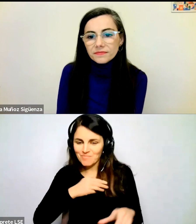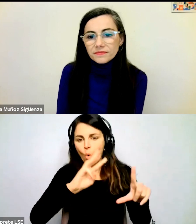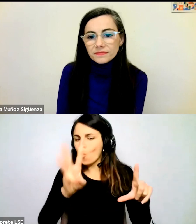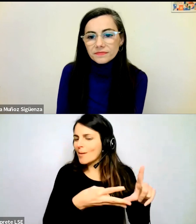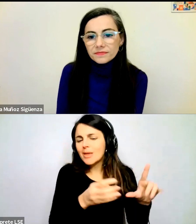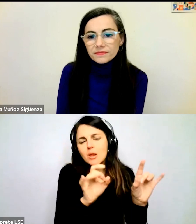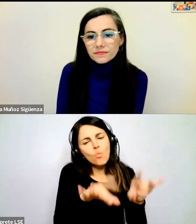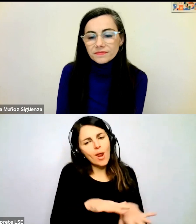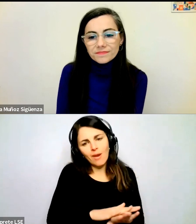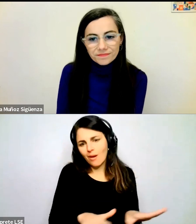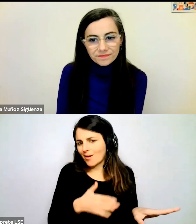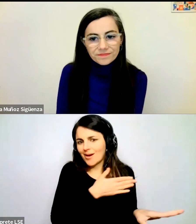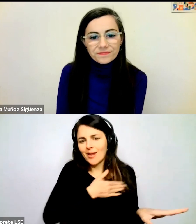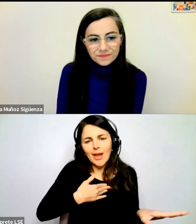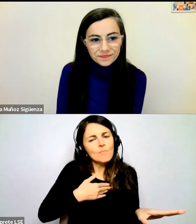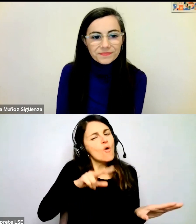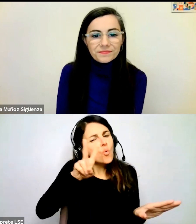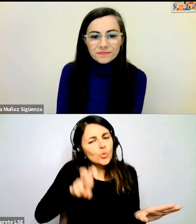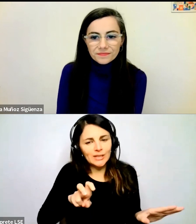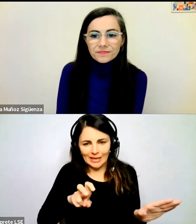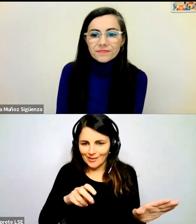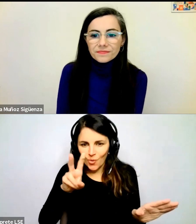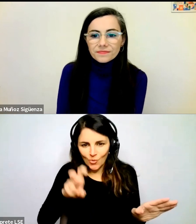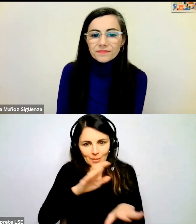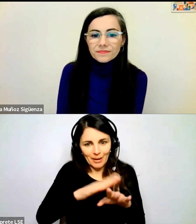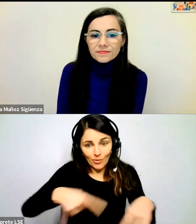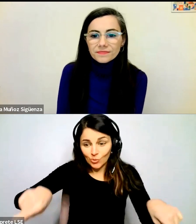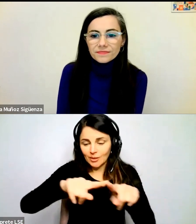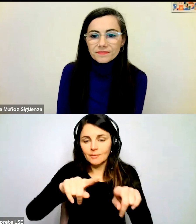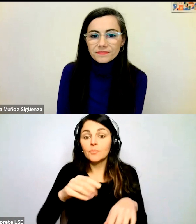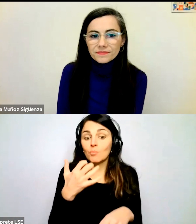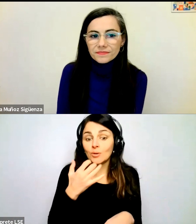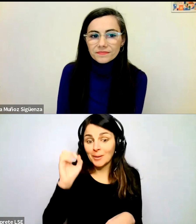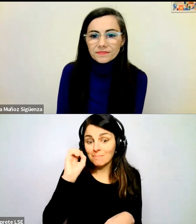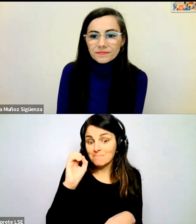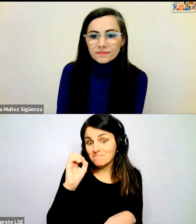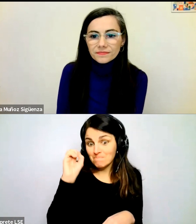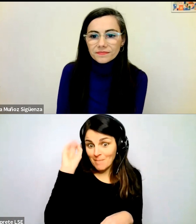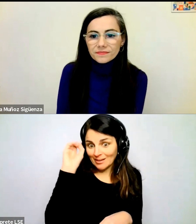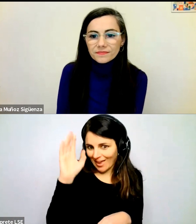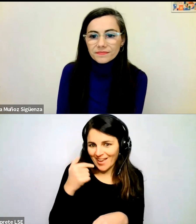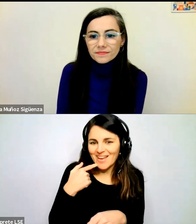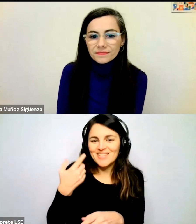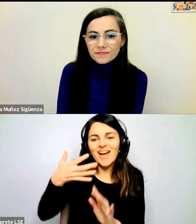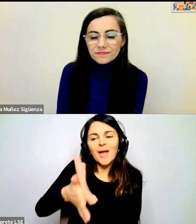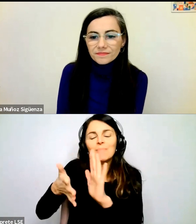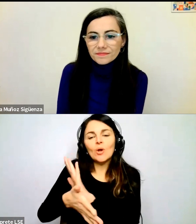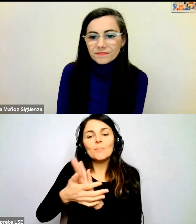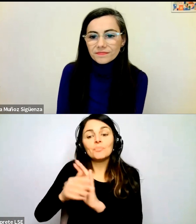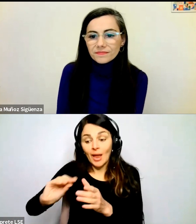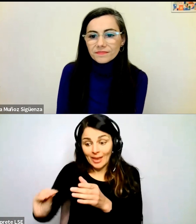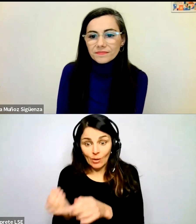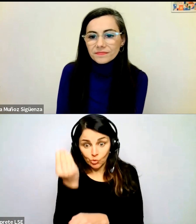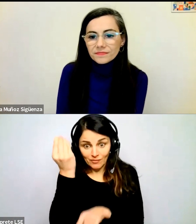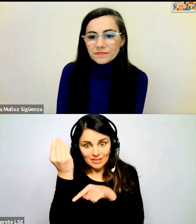también lo fuera. Como os decía Marta, y la guía de autodefensa la estamos actualizando,